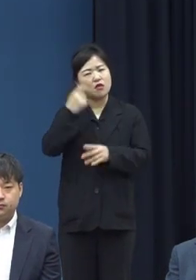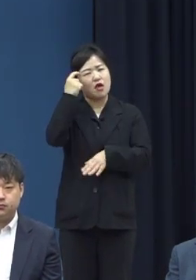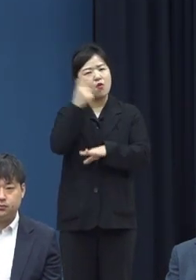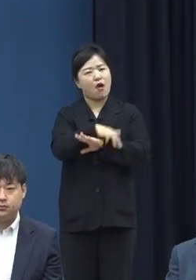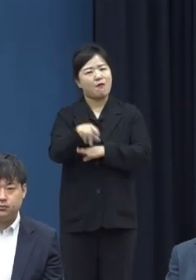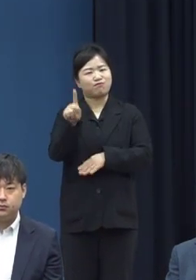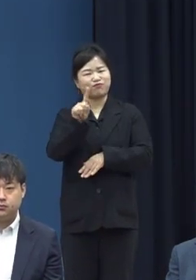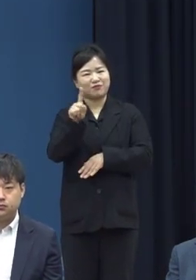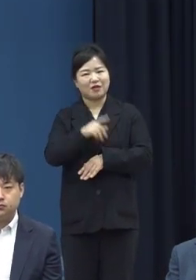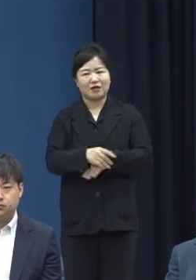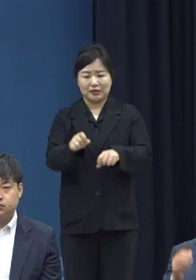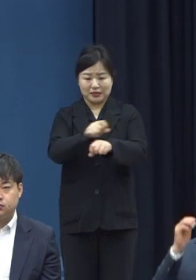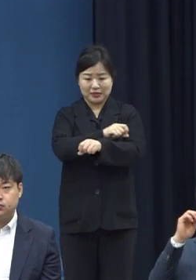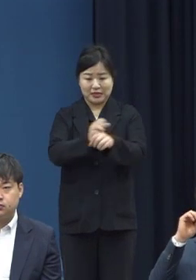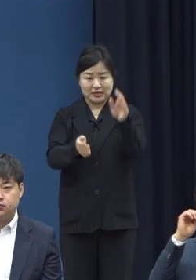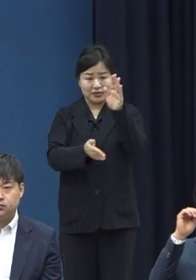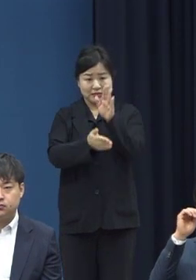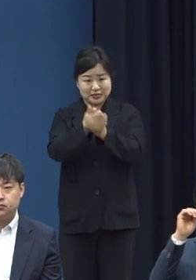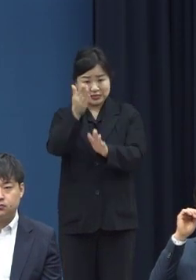하여튼 특례시가